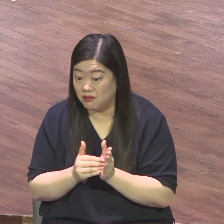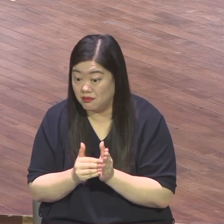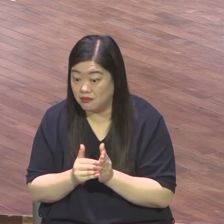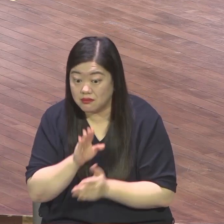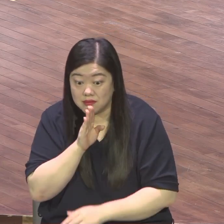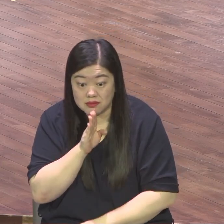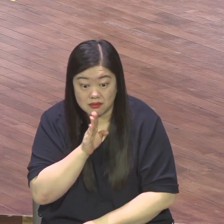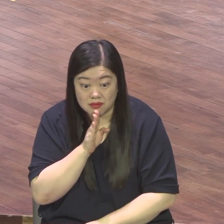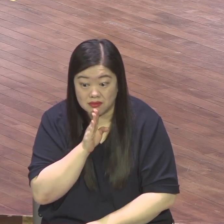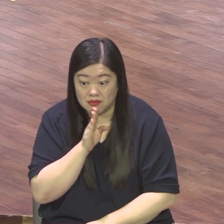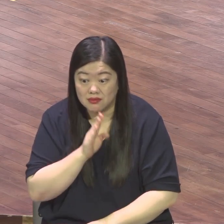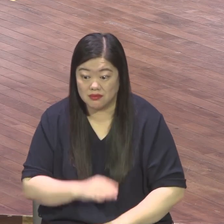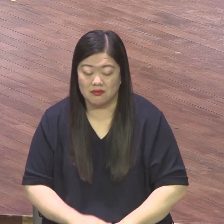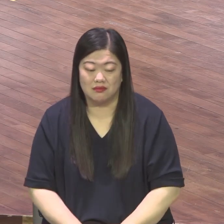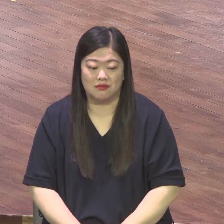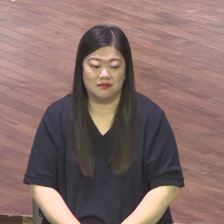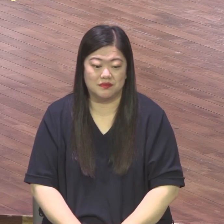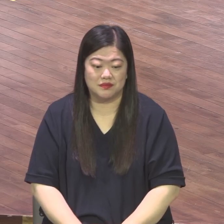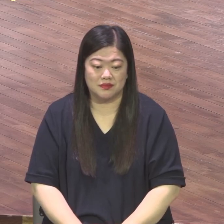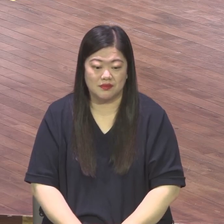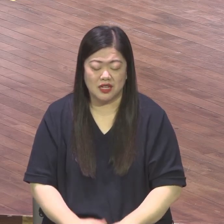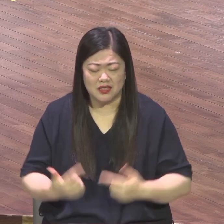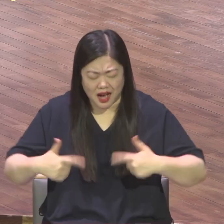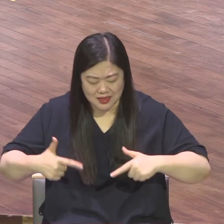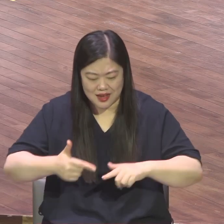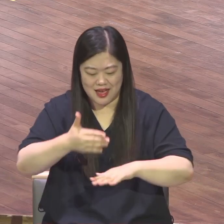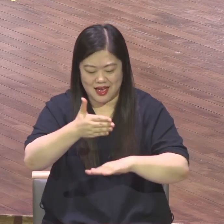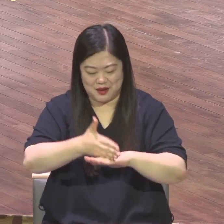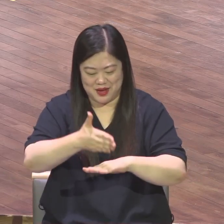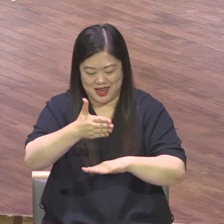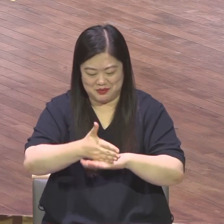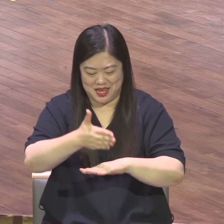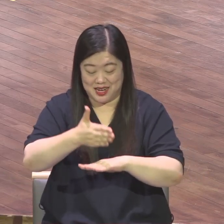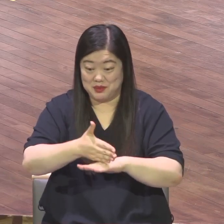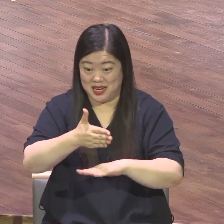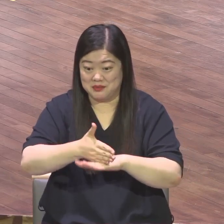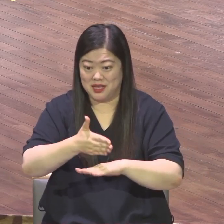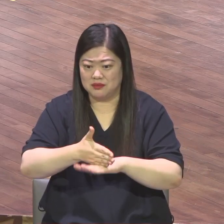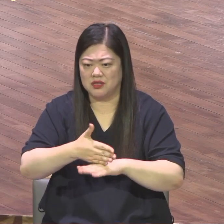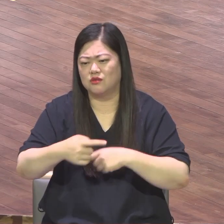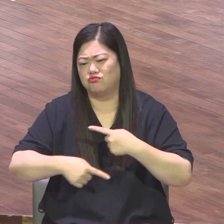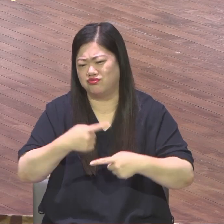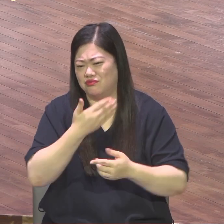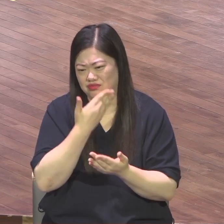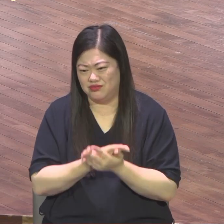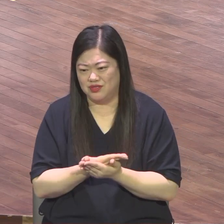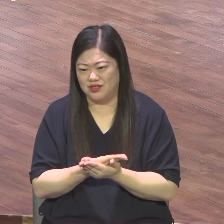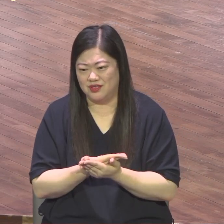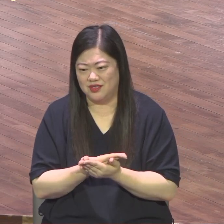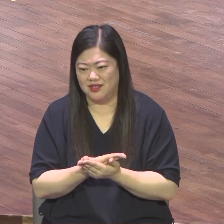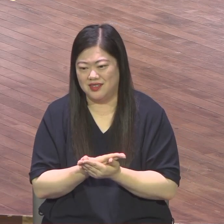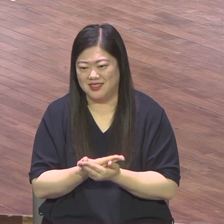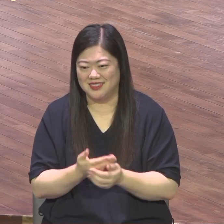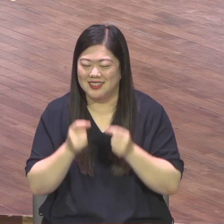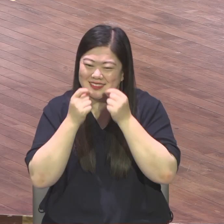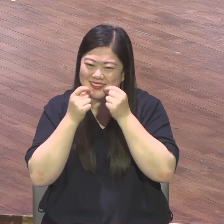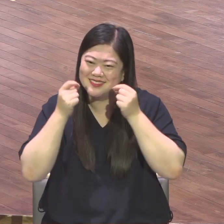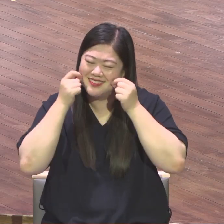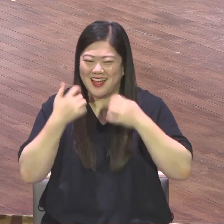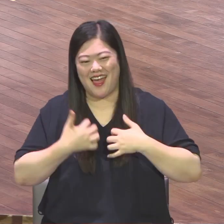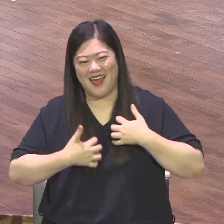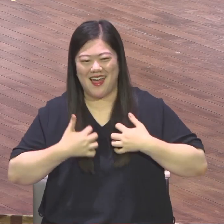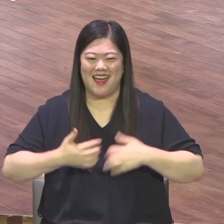뜻이라니까요. 그래서 감사하는 사람, 항상 기뻐하고 감사하는 사람은요